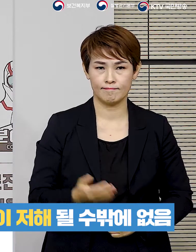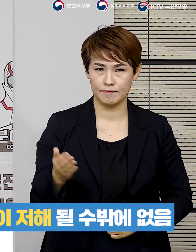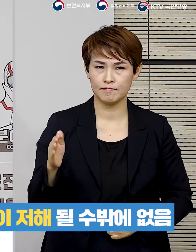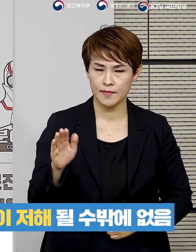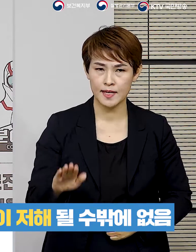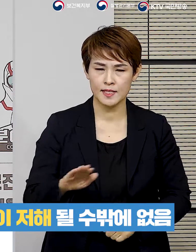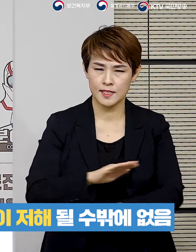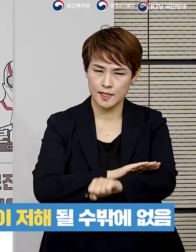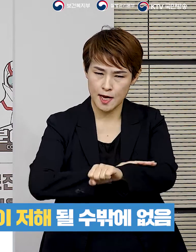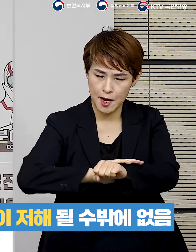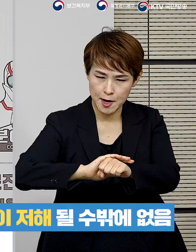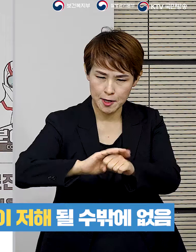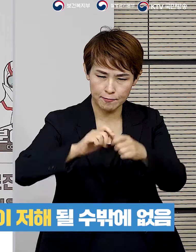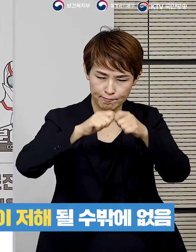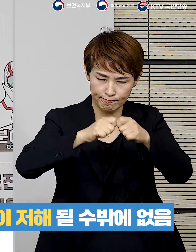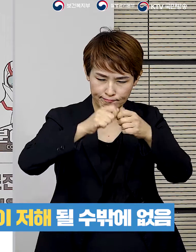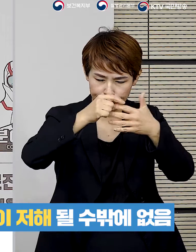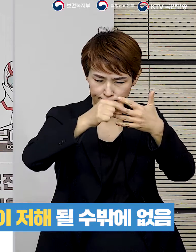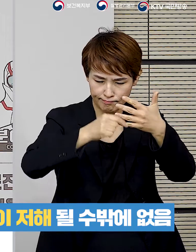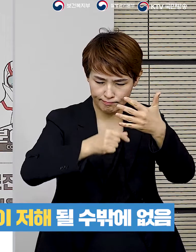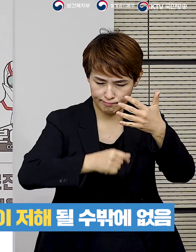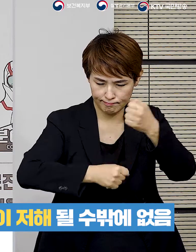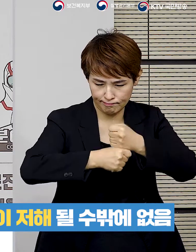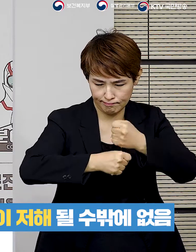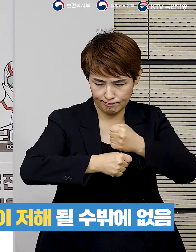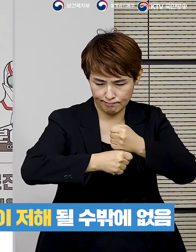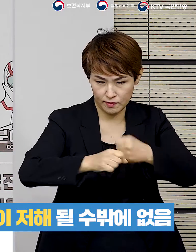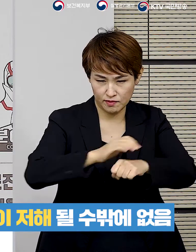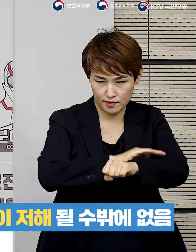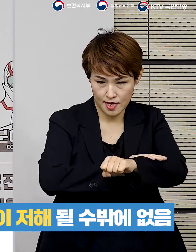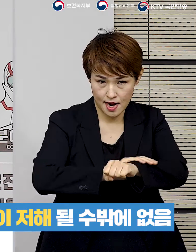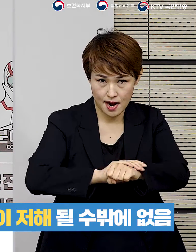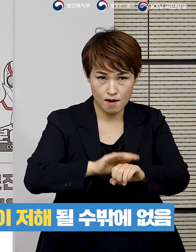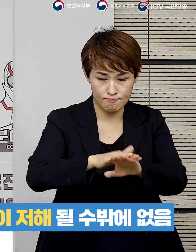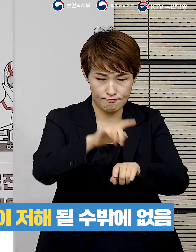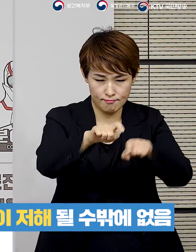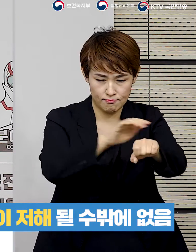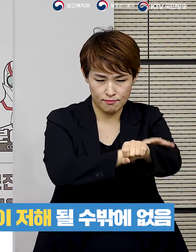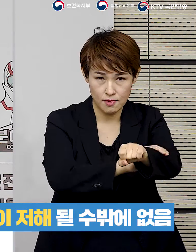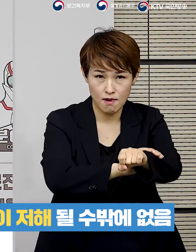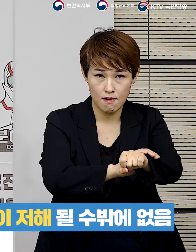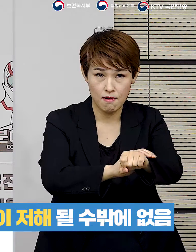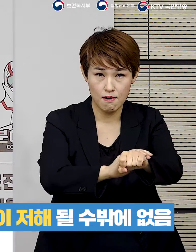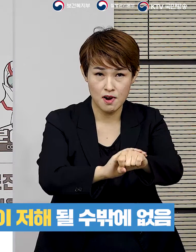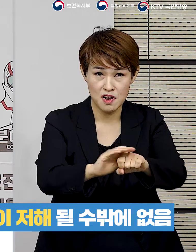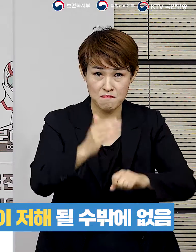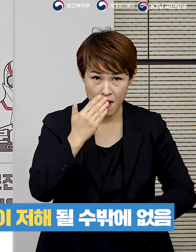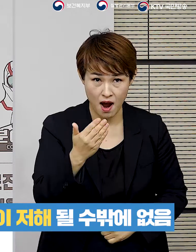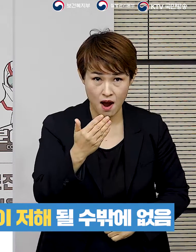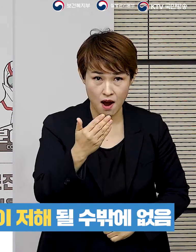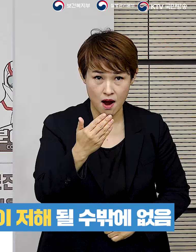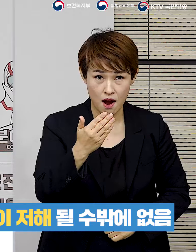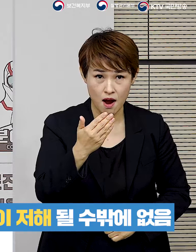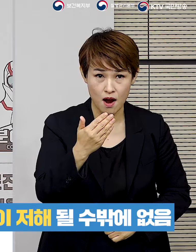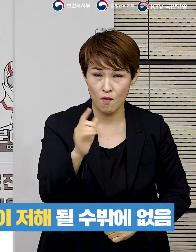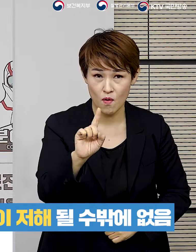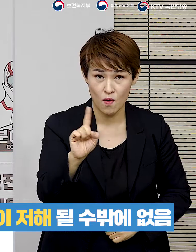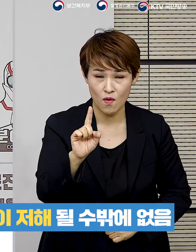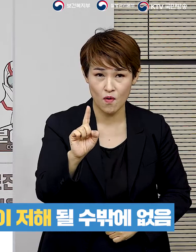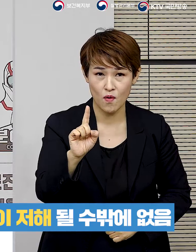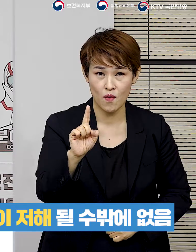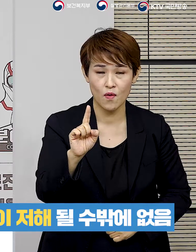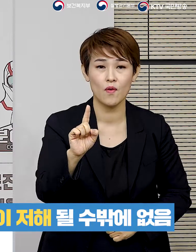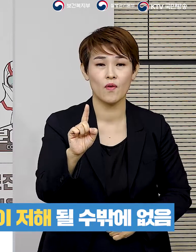그러나 그럼에도 불구하고 잘 만들어지고 이 지침이 이행이 제대로 될 수 있도록